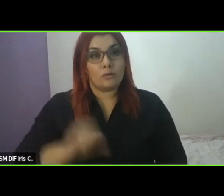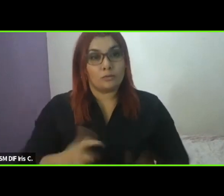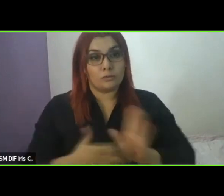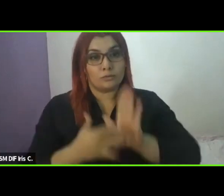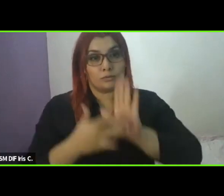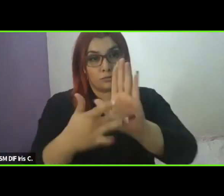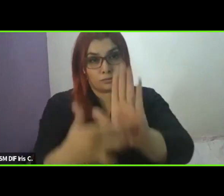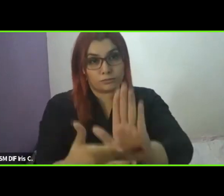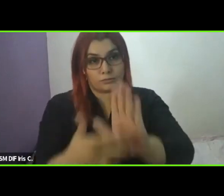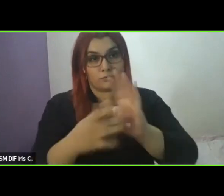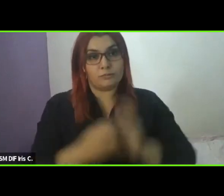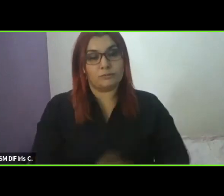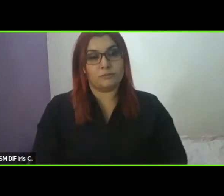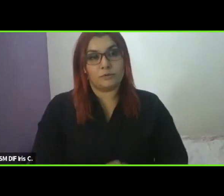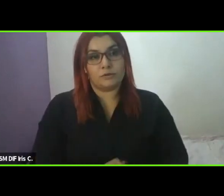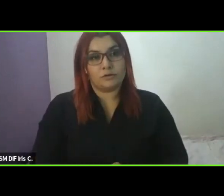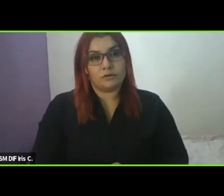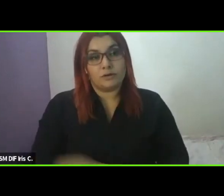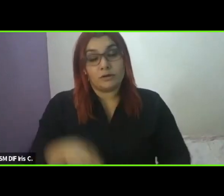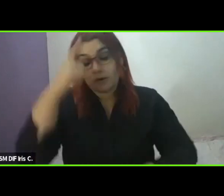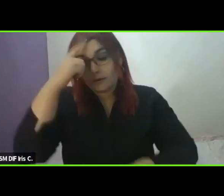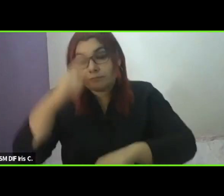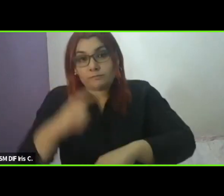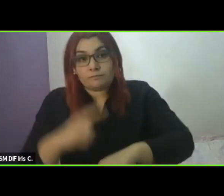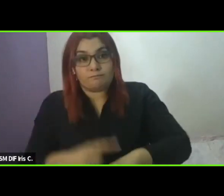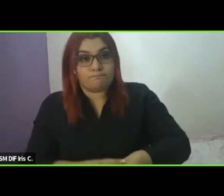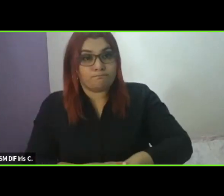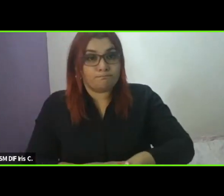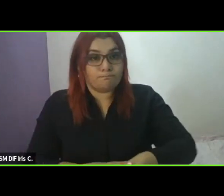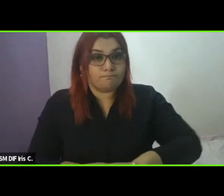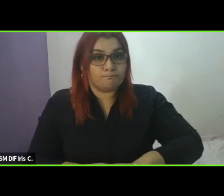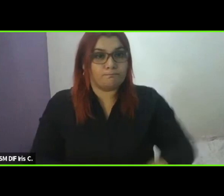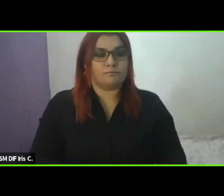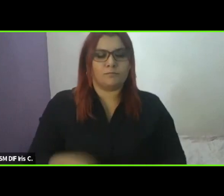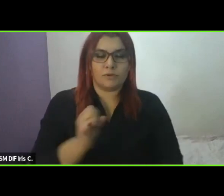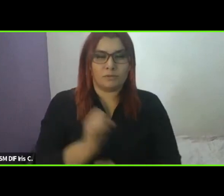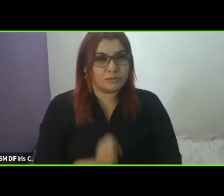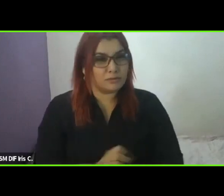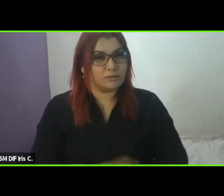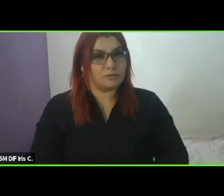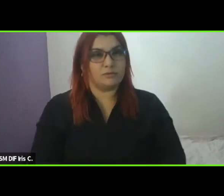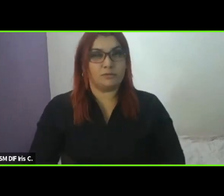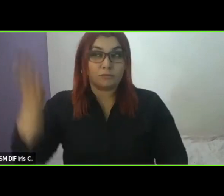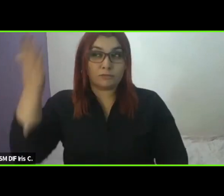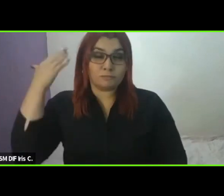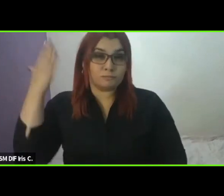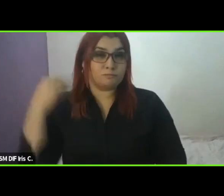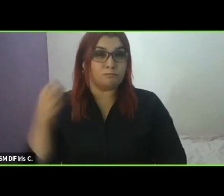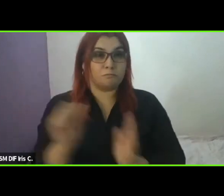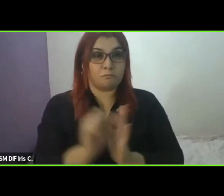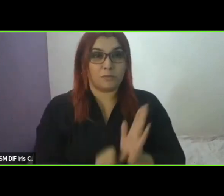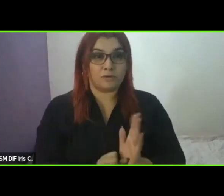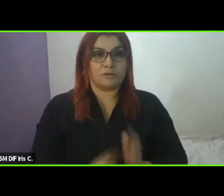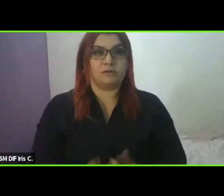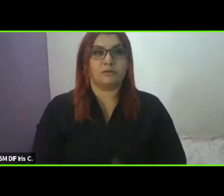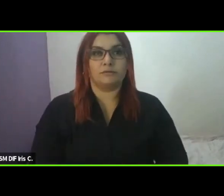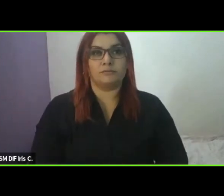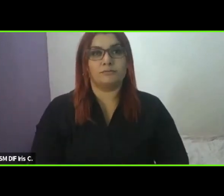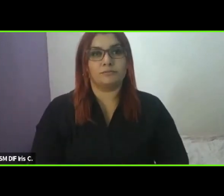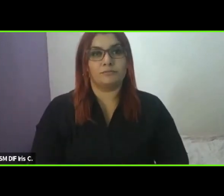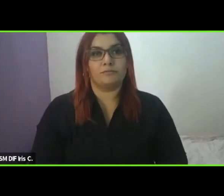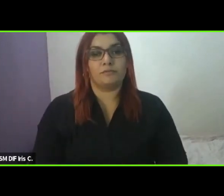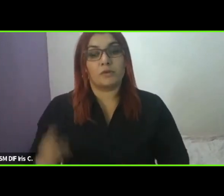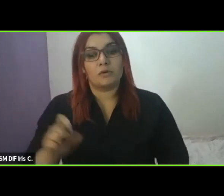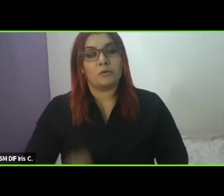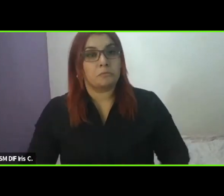algunas de las ideas que he estado trabajando en los últimos meses. En todo evento en el que participo, a manera de